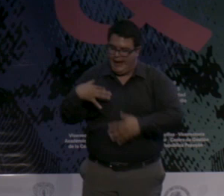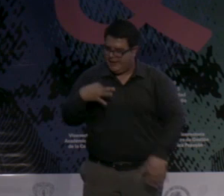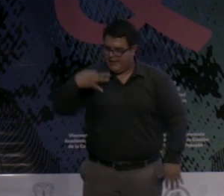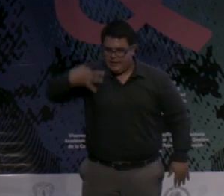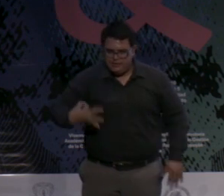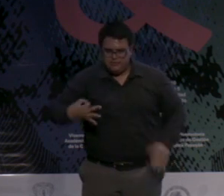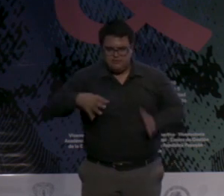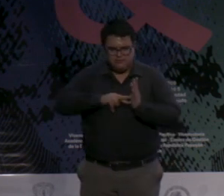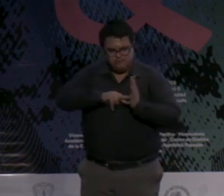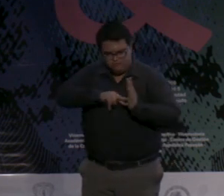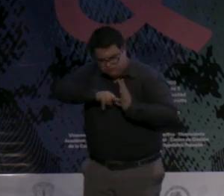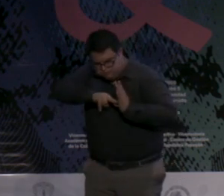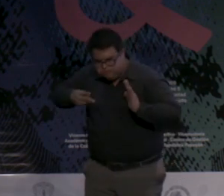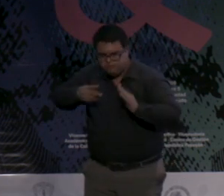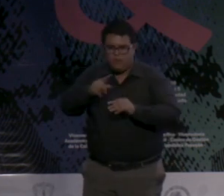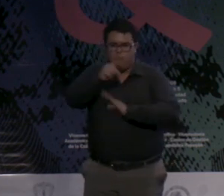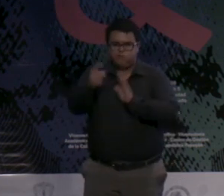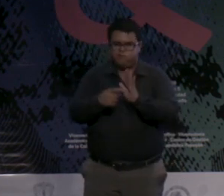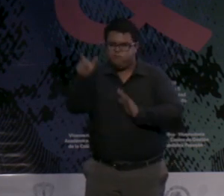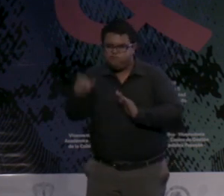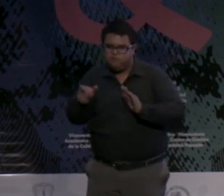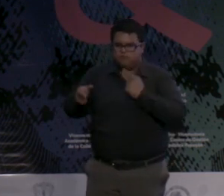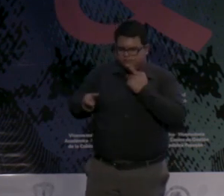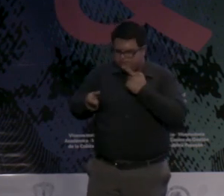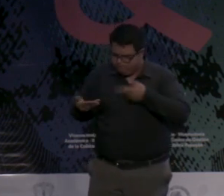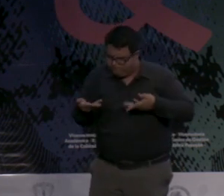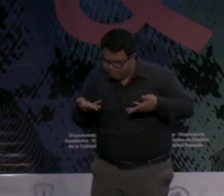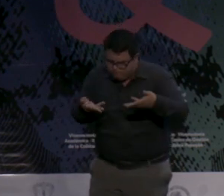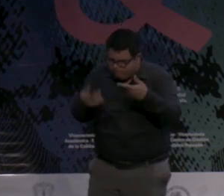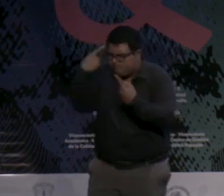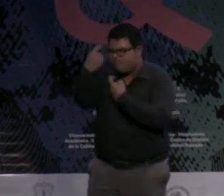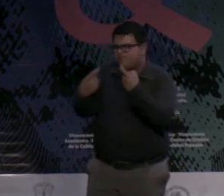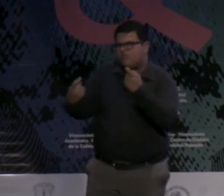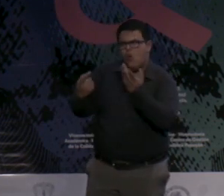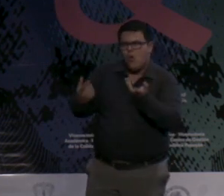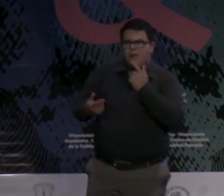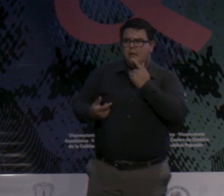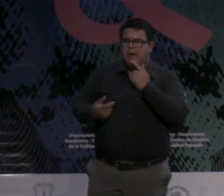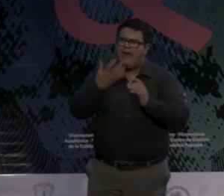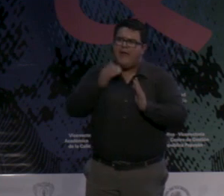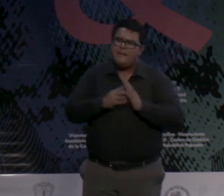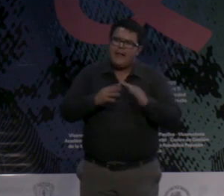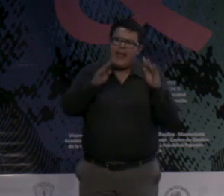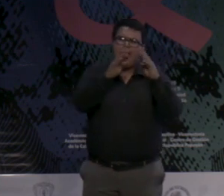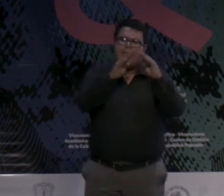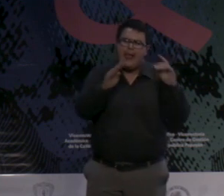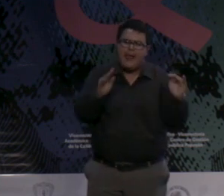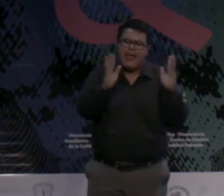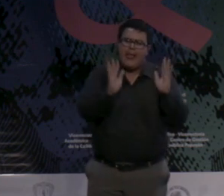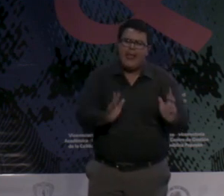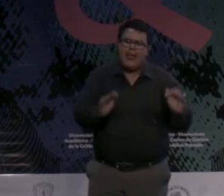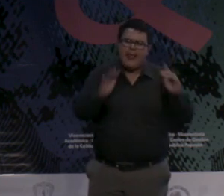capacidades técnicas de su constructor, más cuando el habitante es el constructor. El mejor cerdito había hecho la mejor